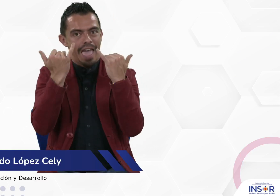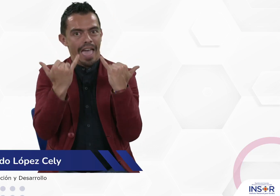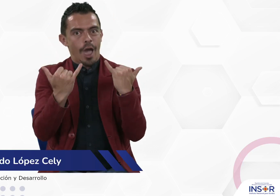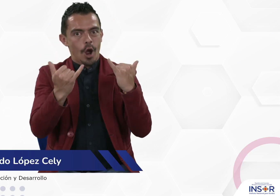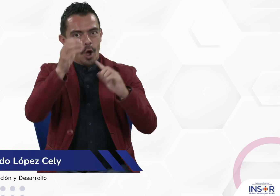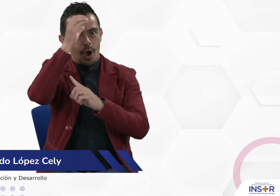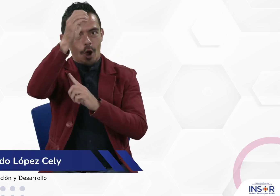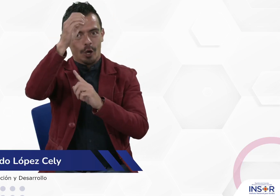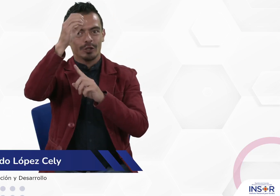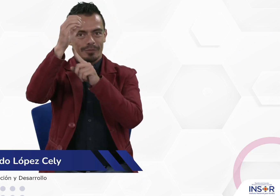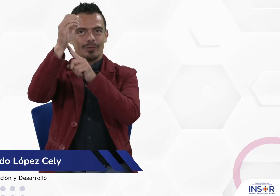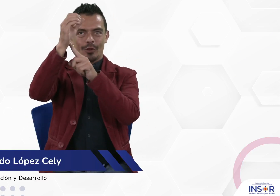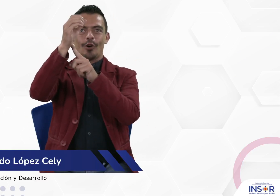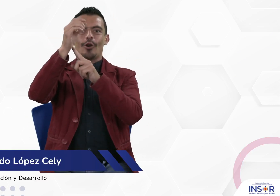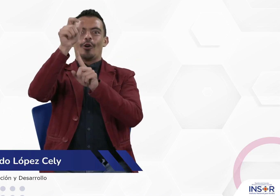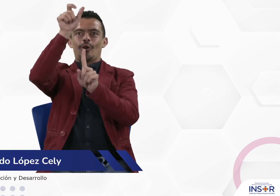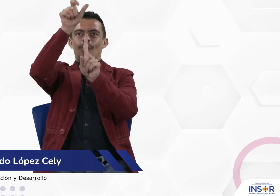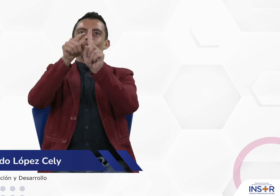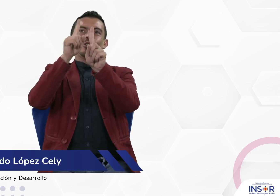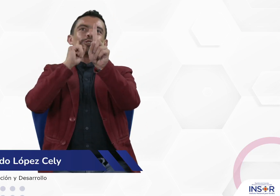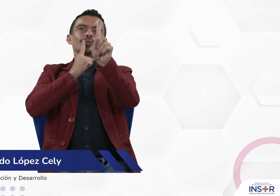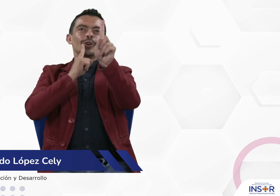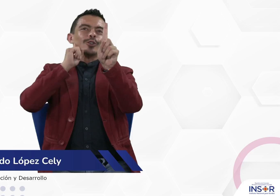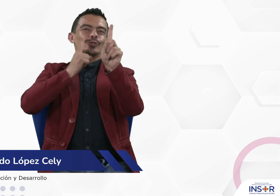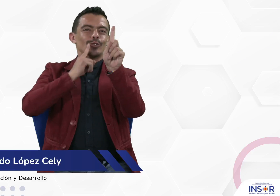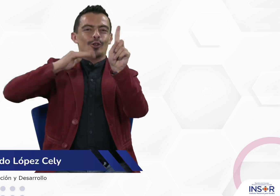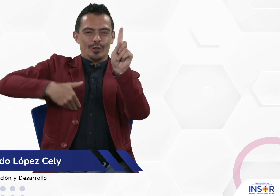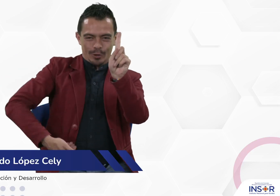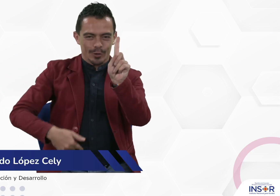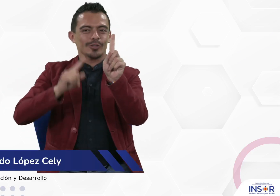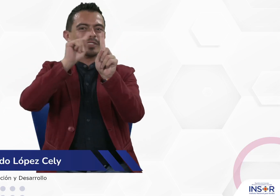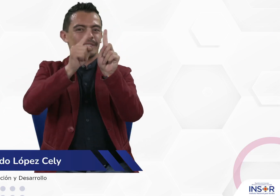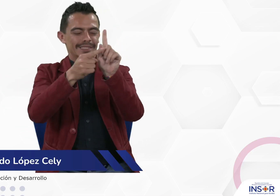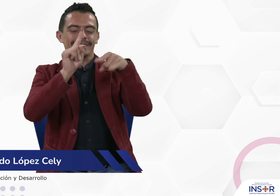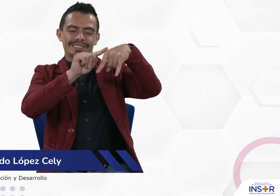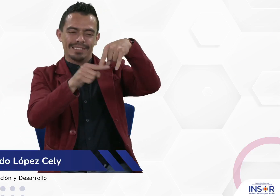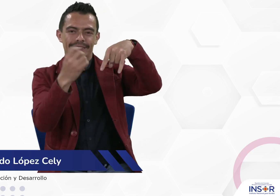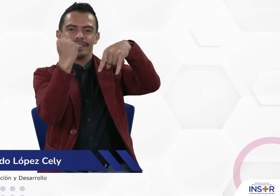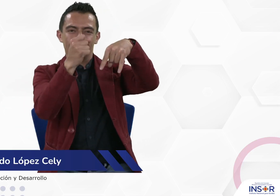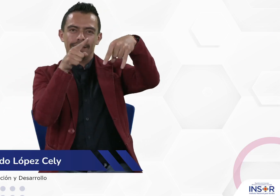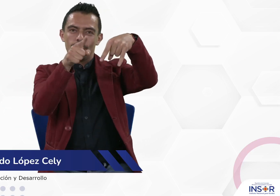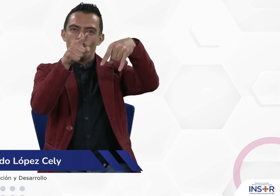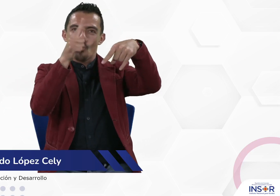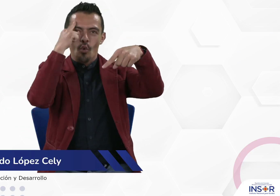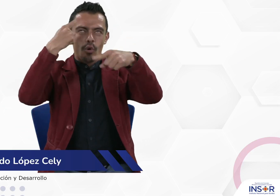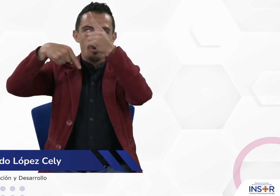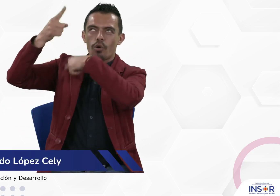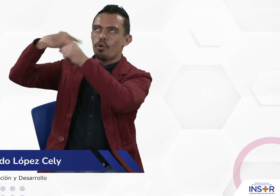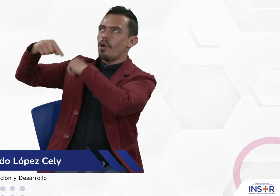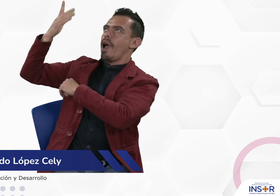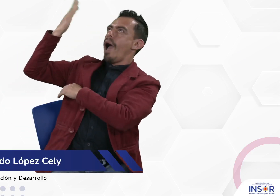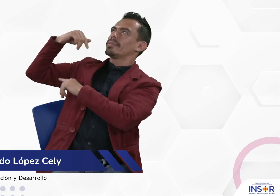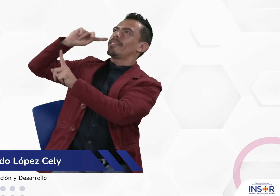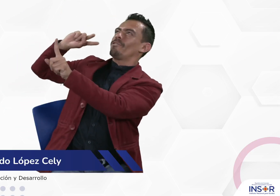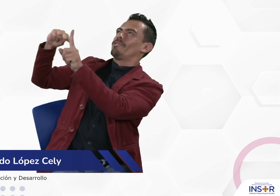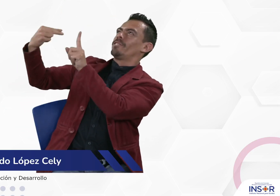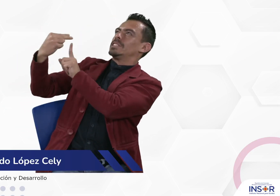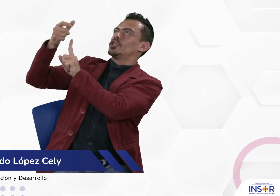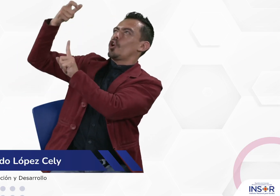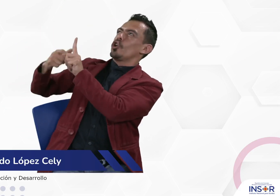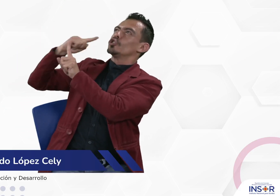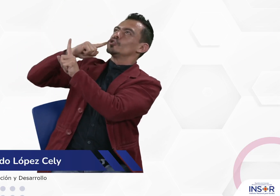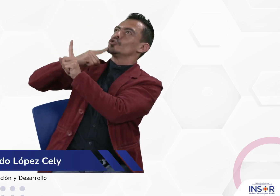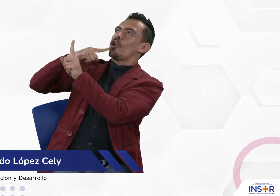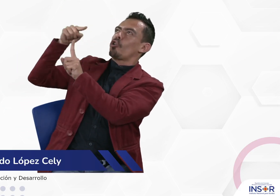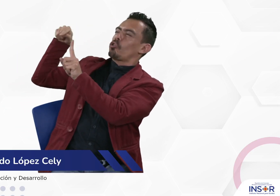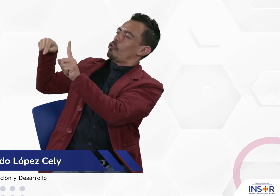Edwin en términos reflexivos cuando hablamos del concepto de sordo, de sordidad, sordismo, también estos conceptos pues nos